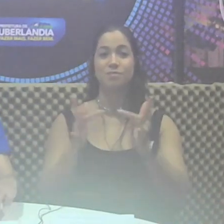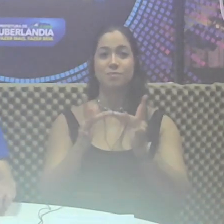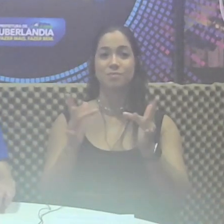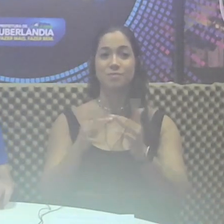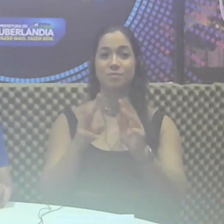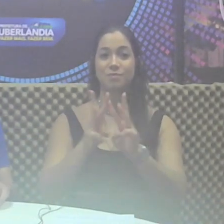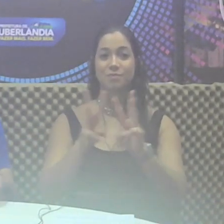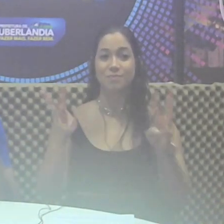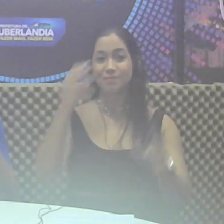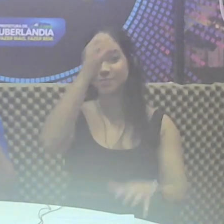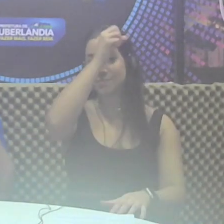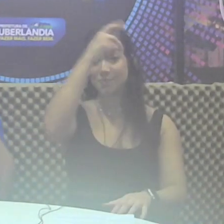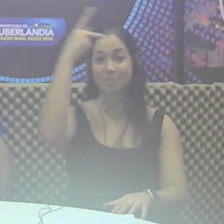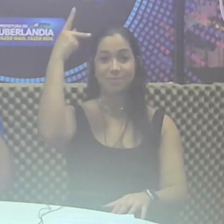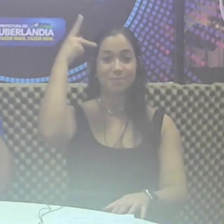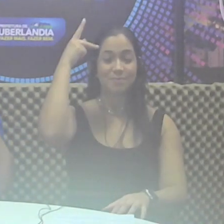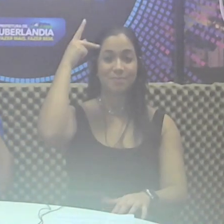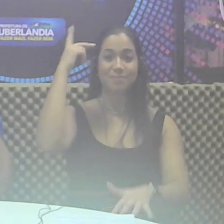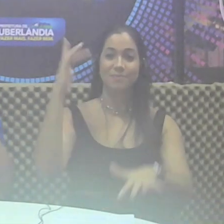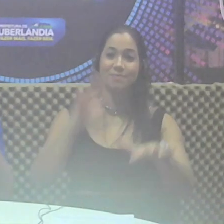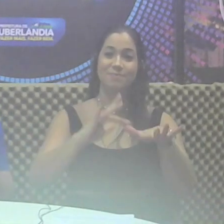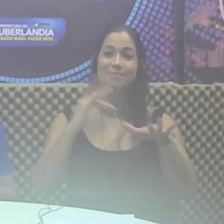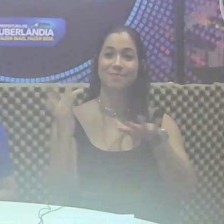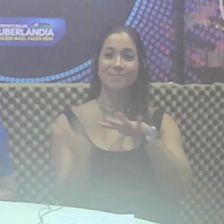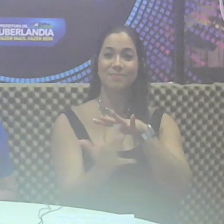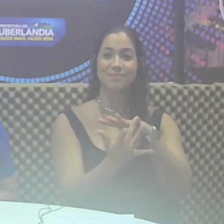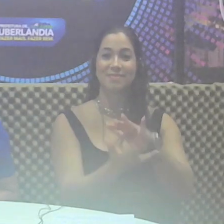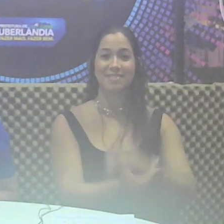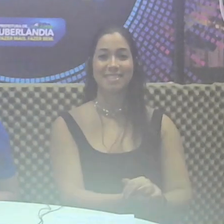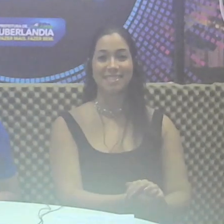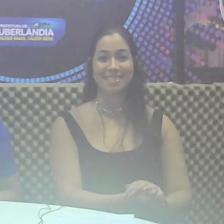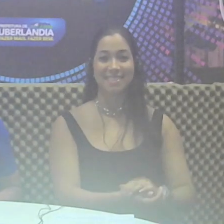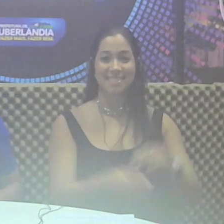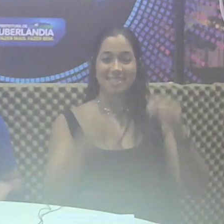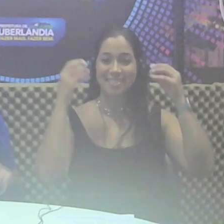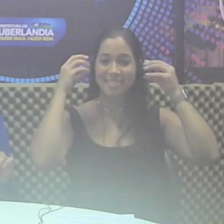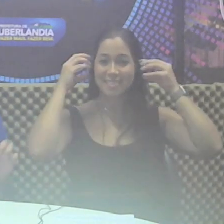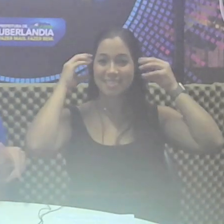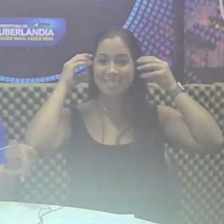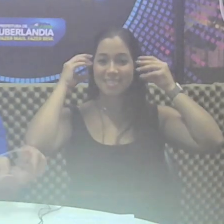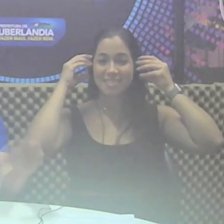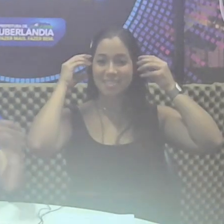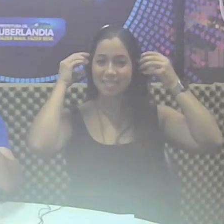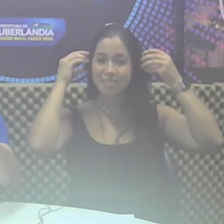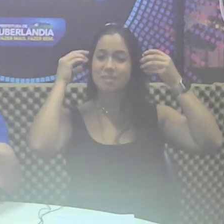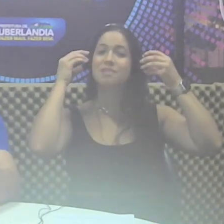Continue conosco no portal da Prefeitura e nas redes sociais.